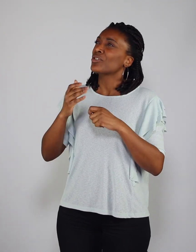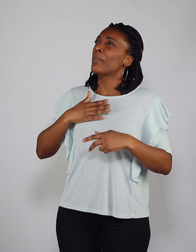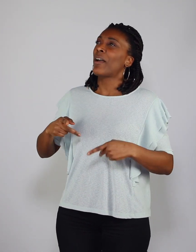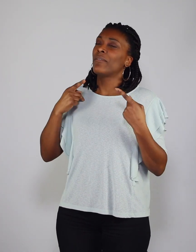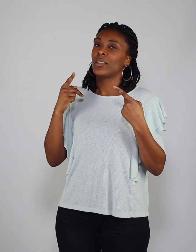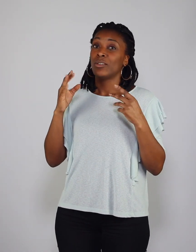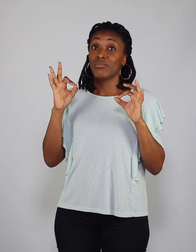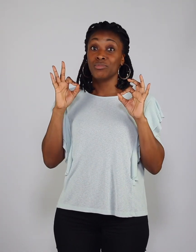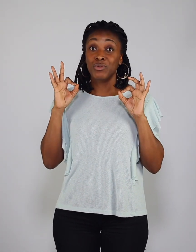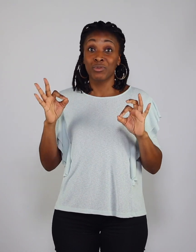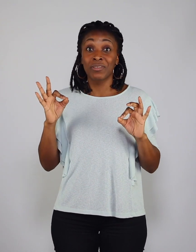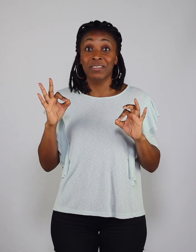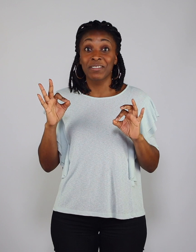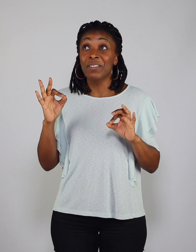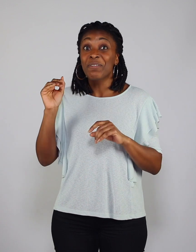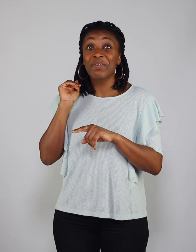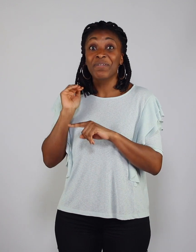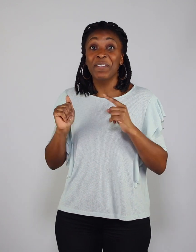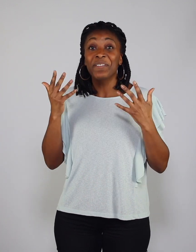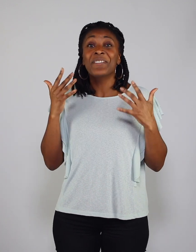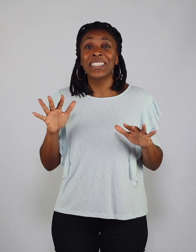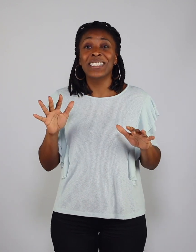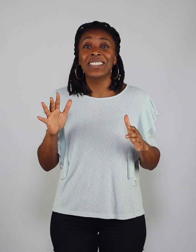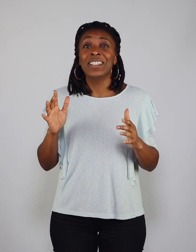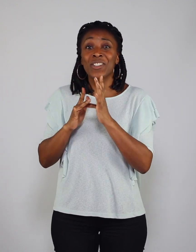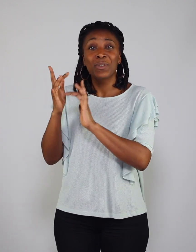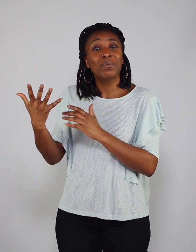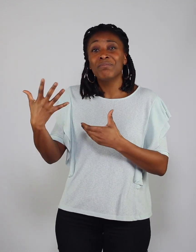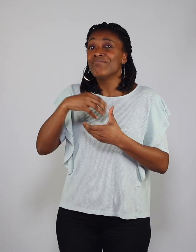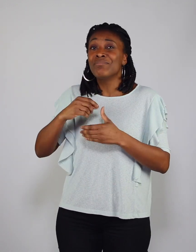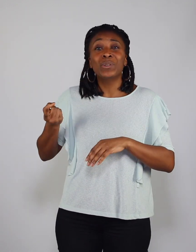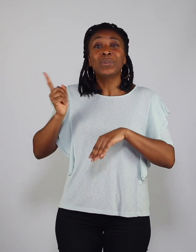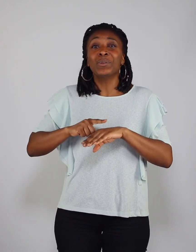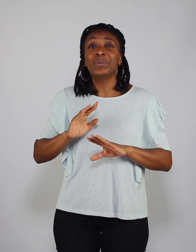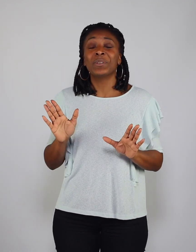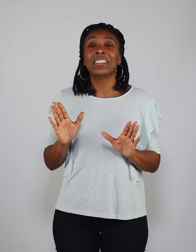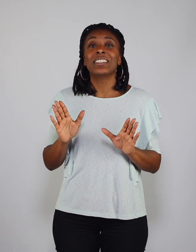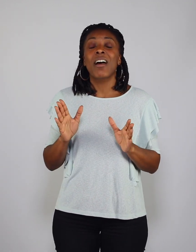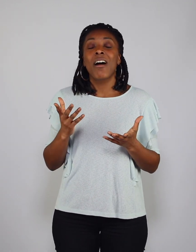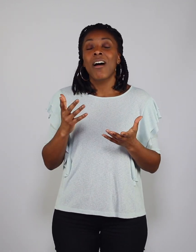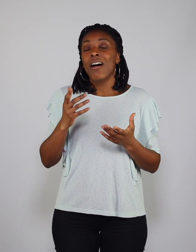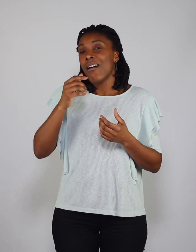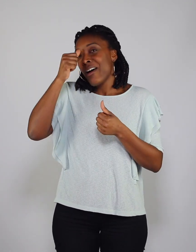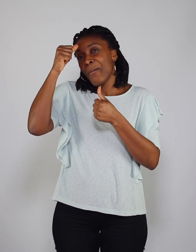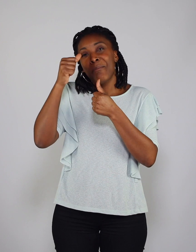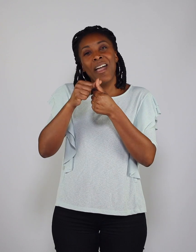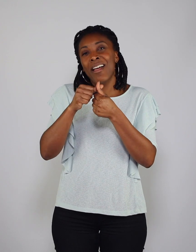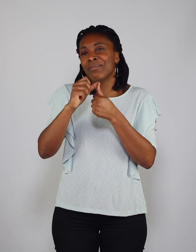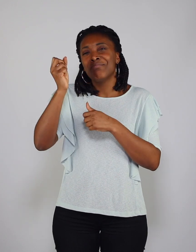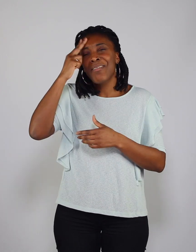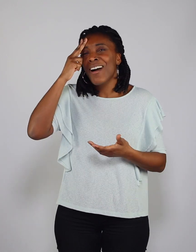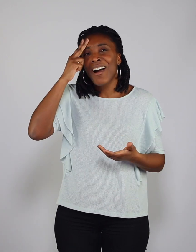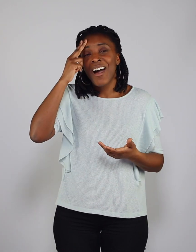vie. Et il l'a fait. Quand j'ai confessé Jésus-Christ, j'ai accepté Jésus, il a habité dans mon cœur. Ce jour-là, je m'en souviendrai tout le